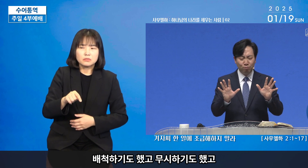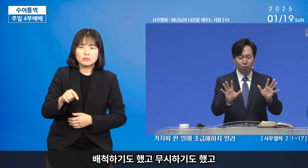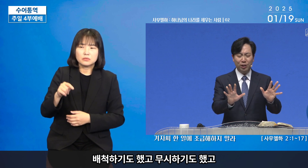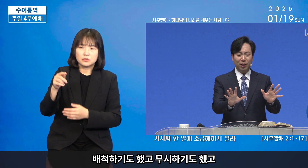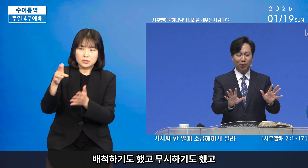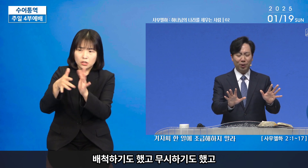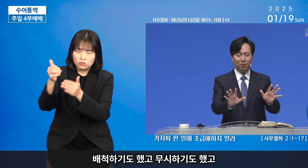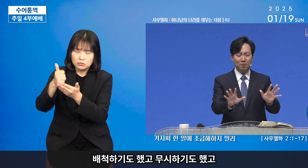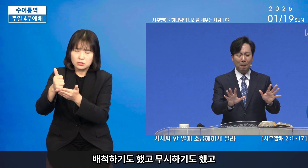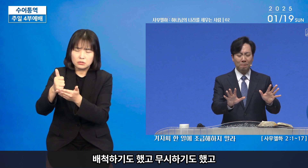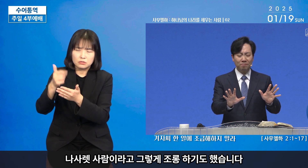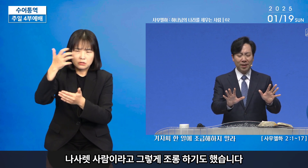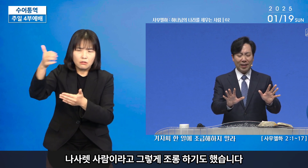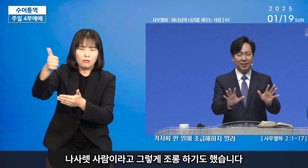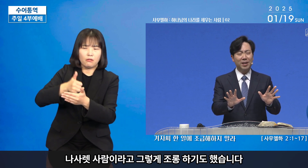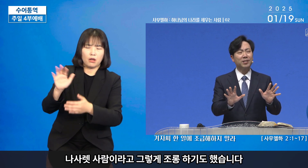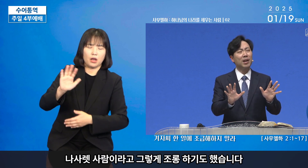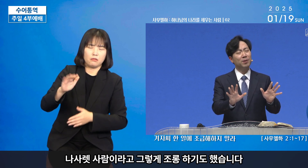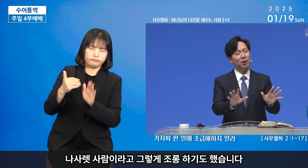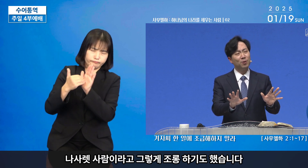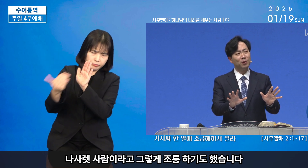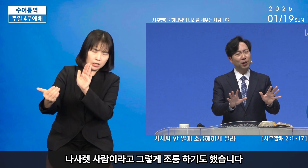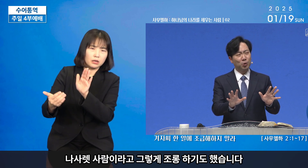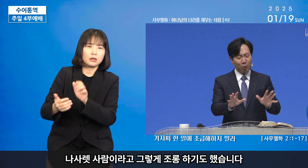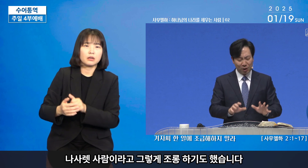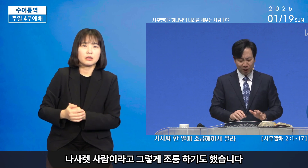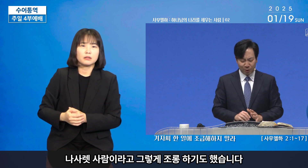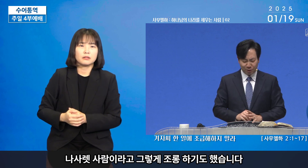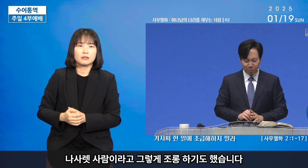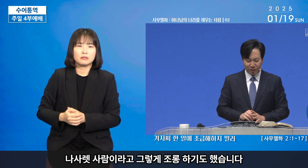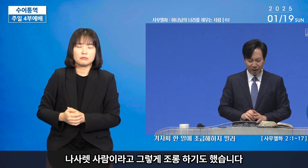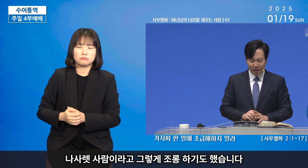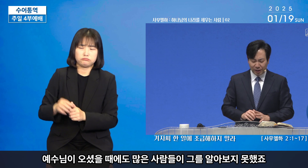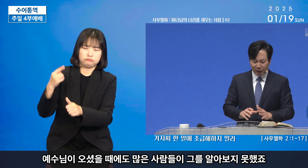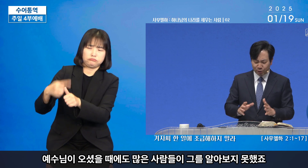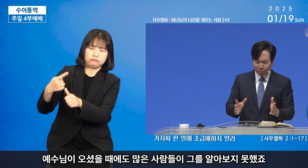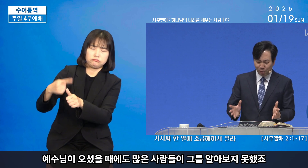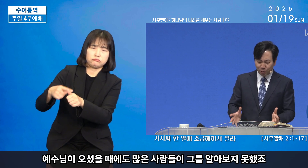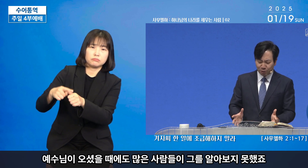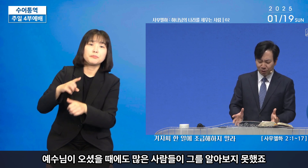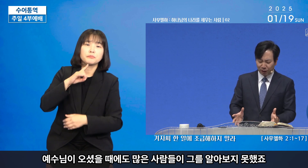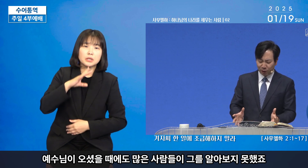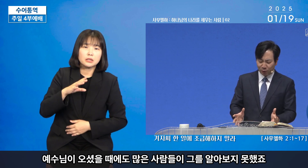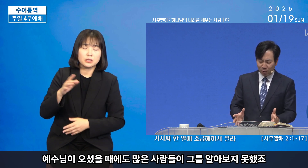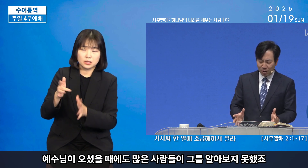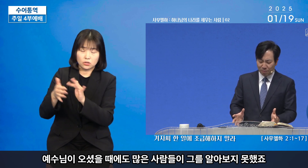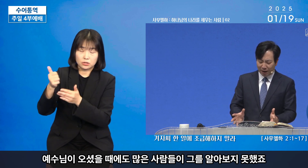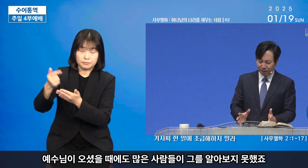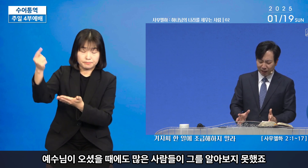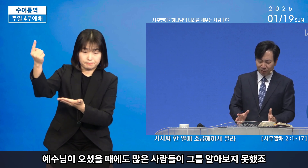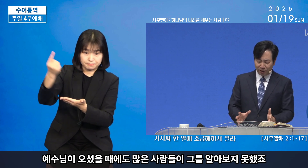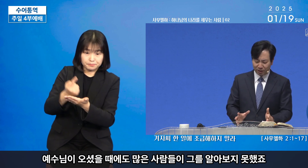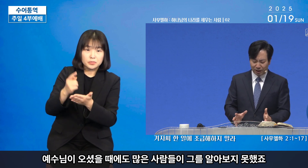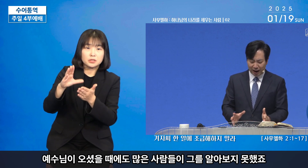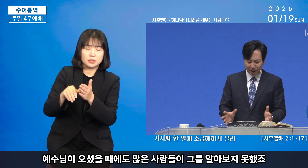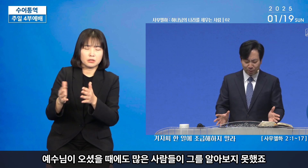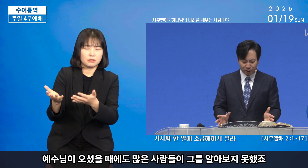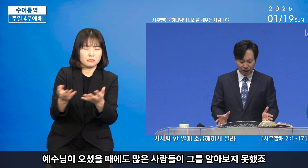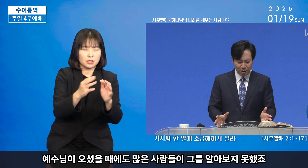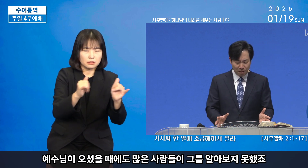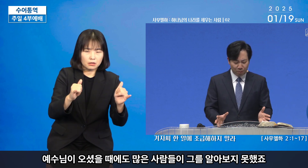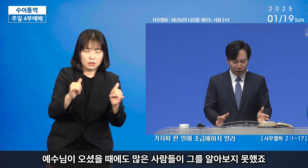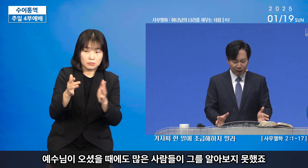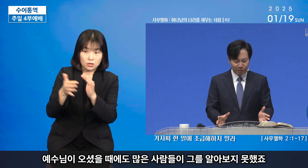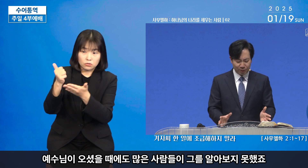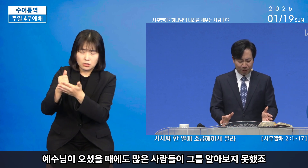했고 무시하기도 했고 나사렛 사람이라고 그렇게 조롱하기도 했습니다. 예수님이 오셨을 때에도 많은 사람들이 그를